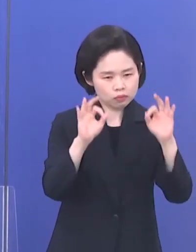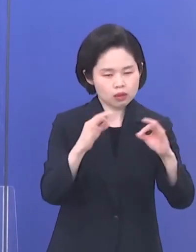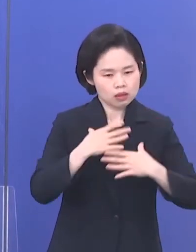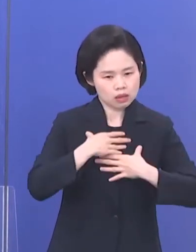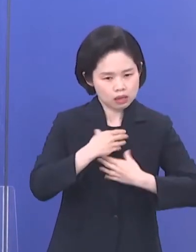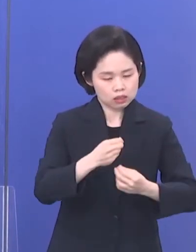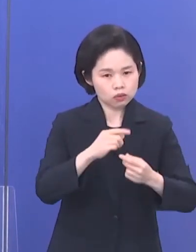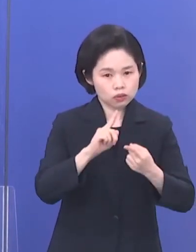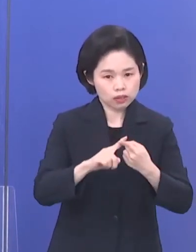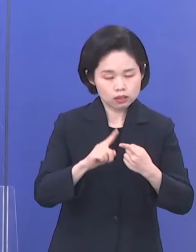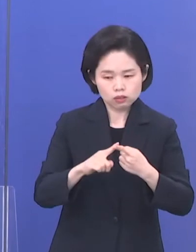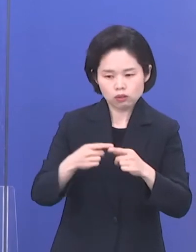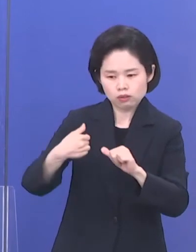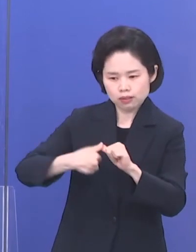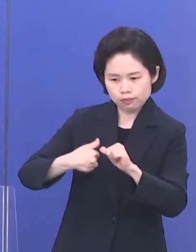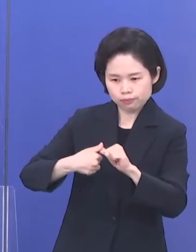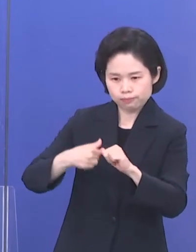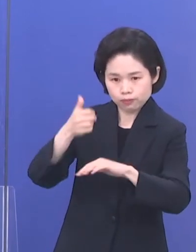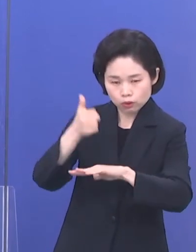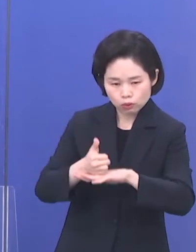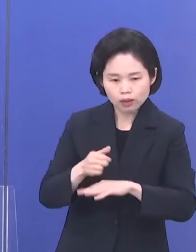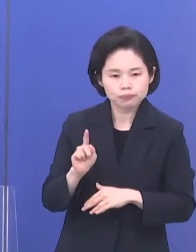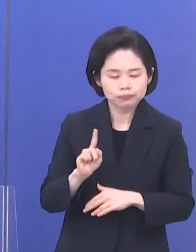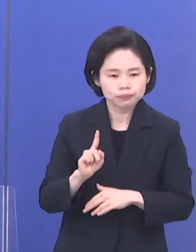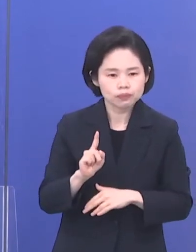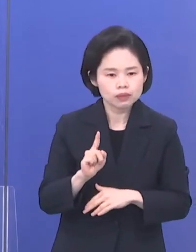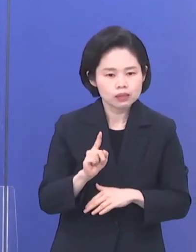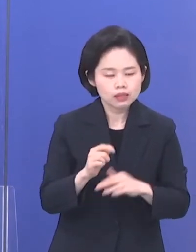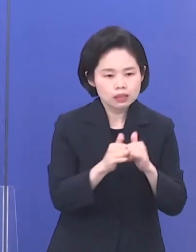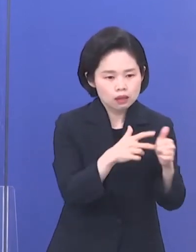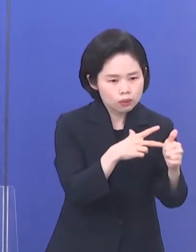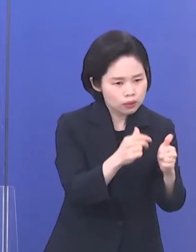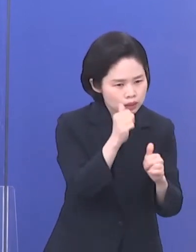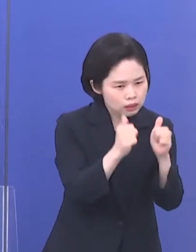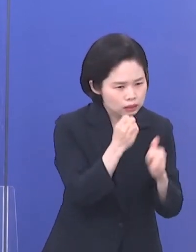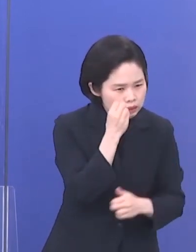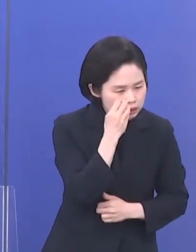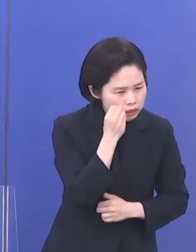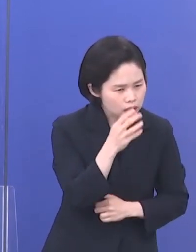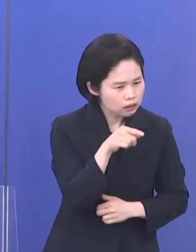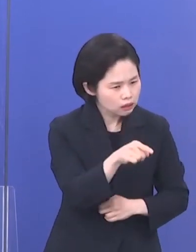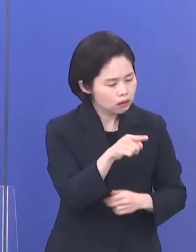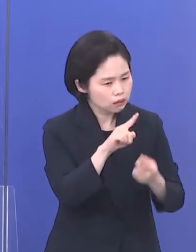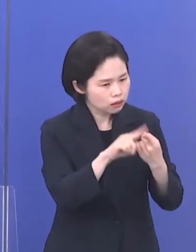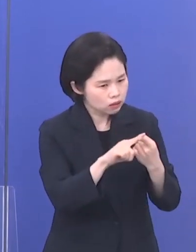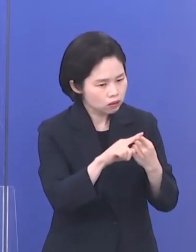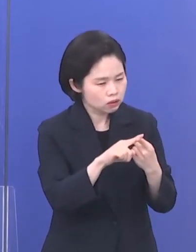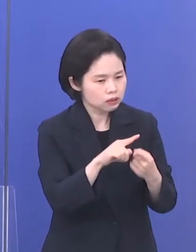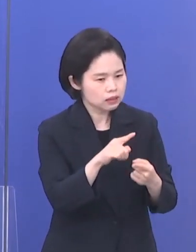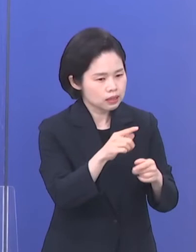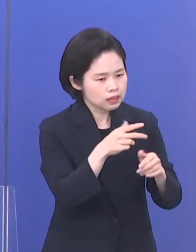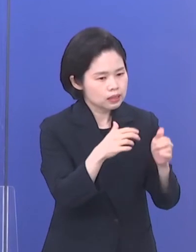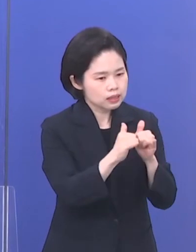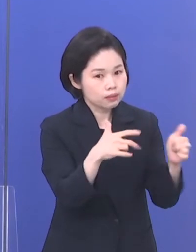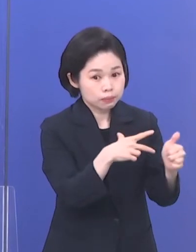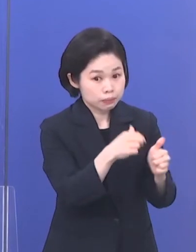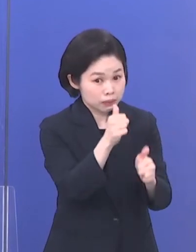대한 자문 결과, 임상시험에서 발생한 이상사례와 관련해 검증 자문단은